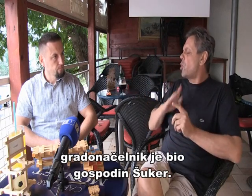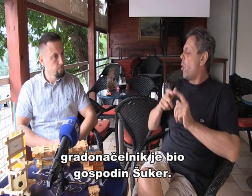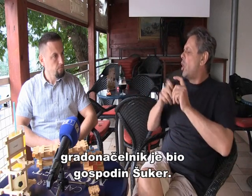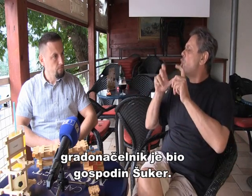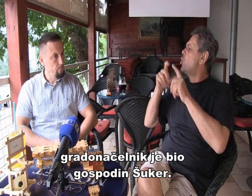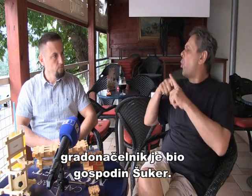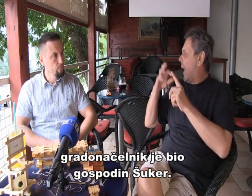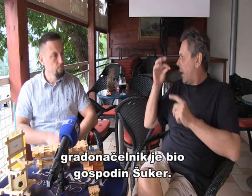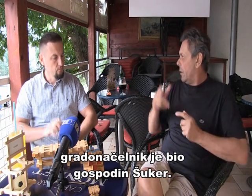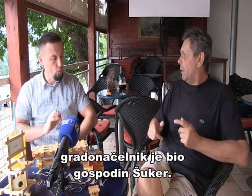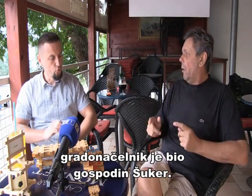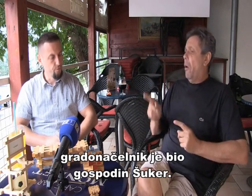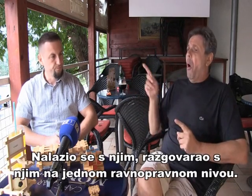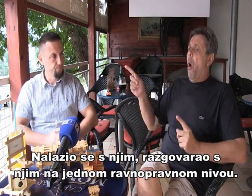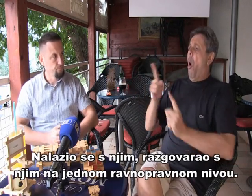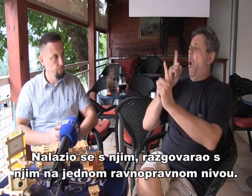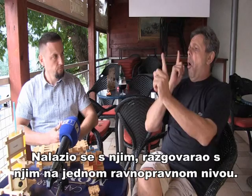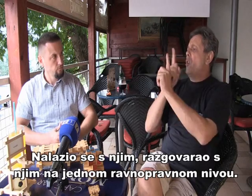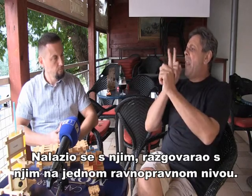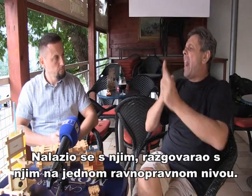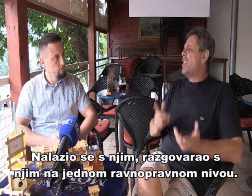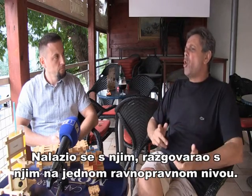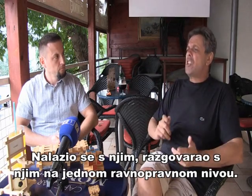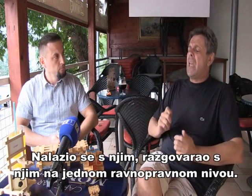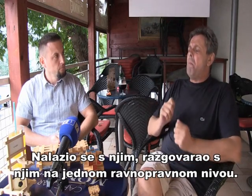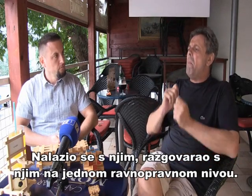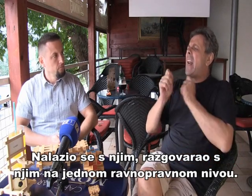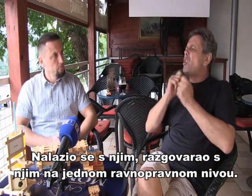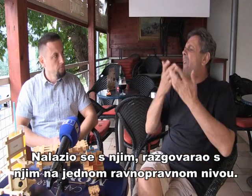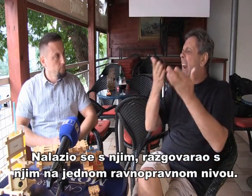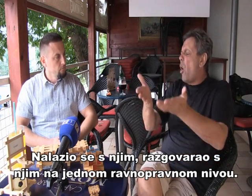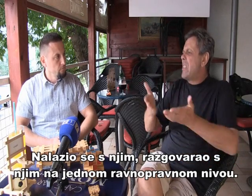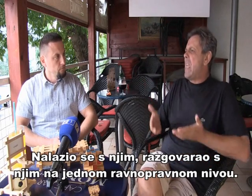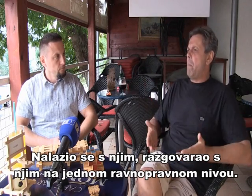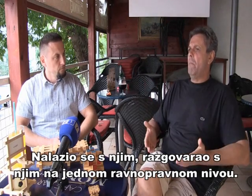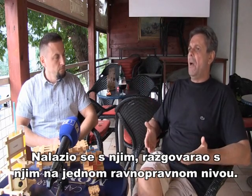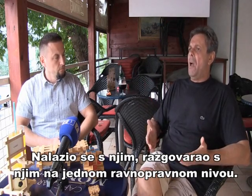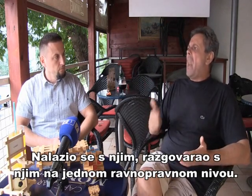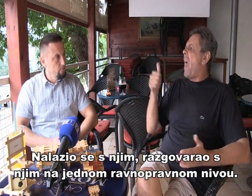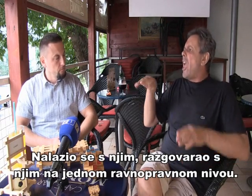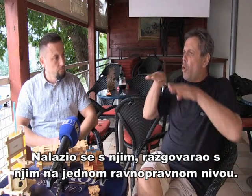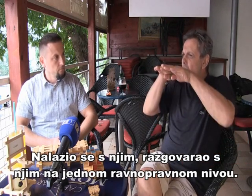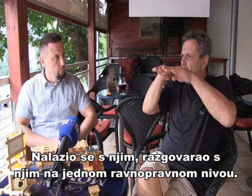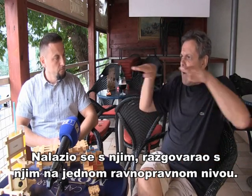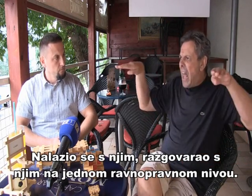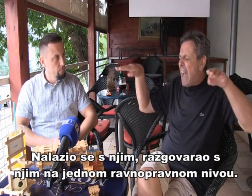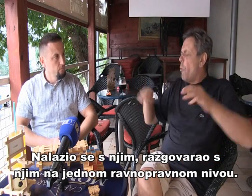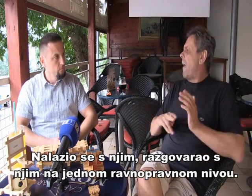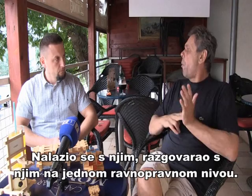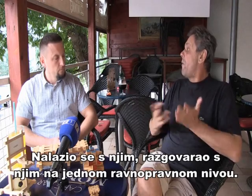gospodin Šuker. On se nalazio s njim, razgovarao s njim na jednom ravnopravnom